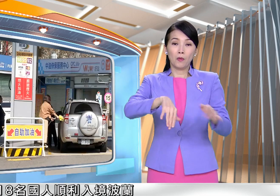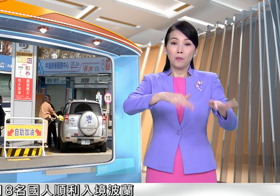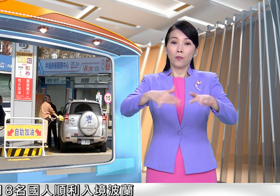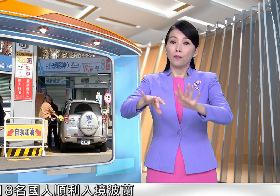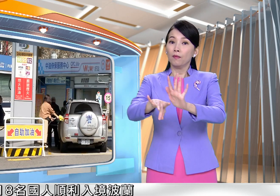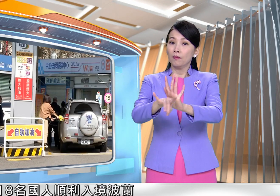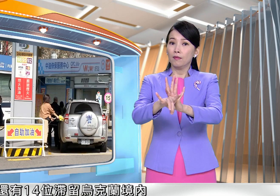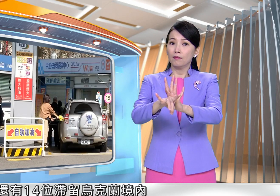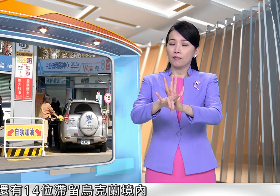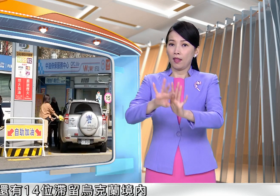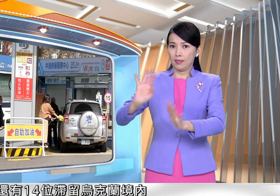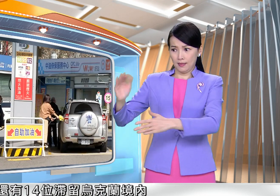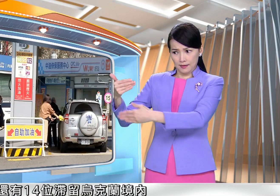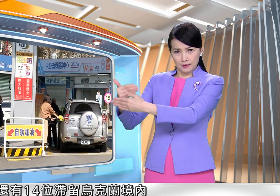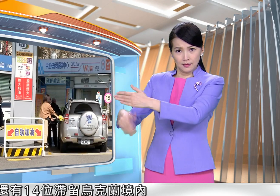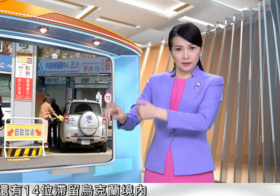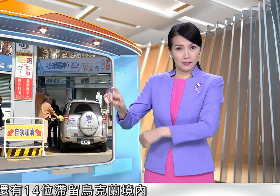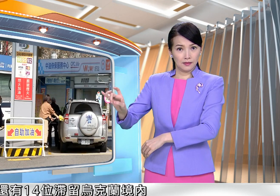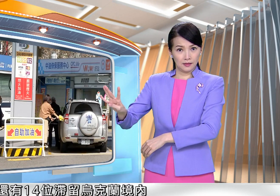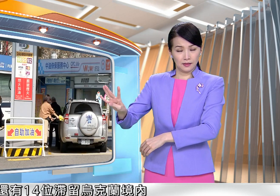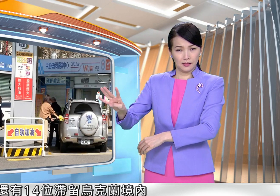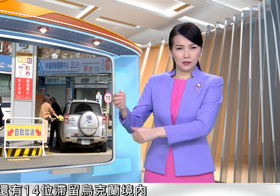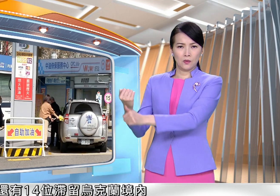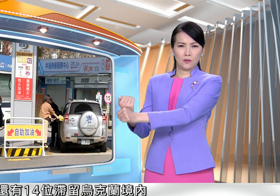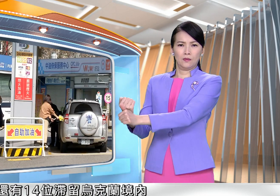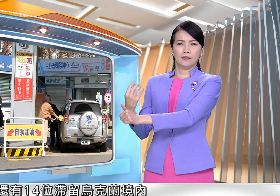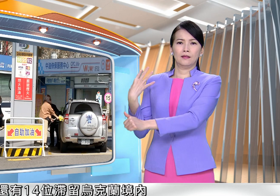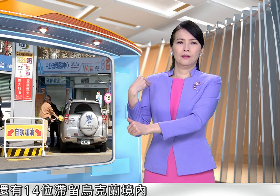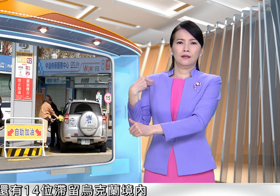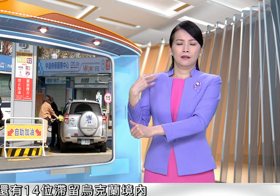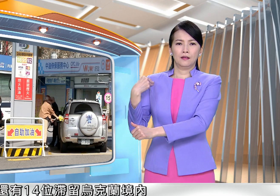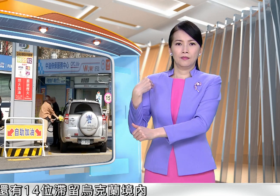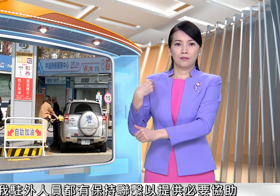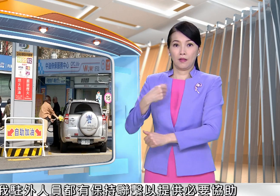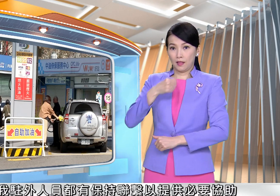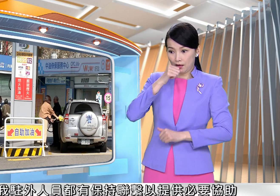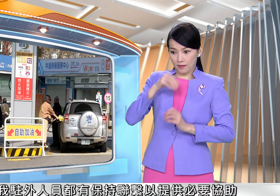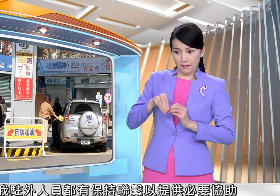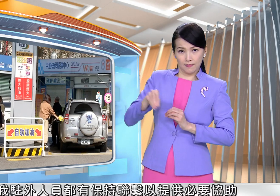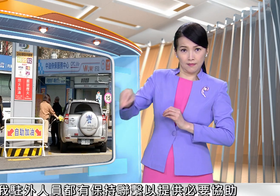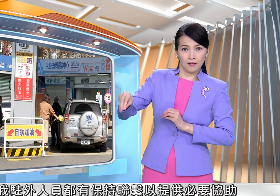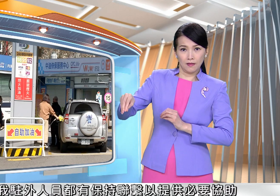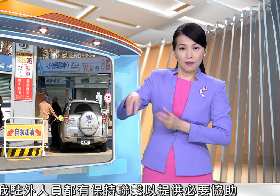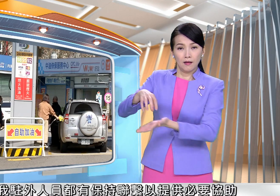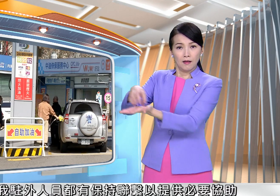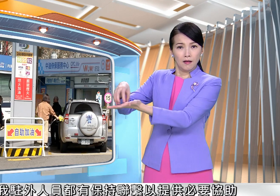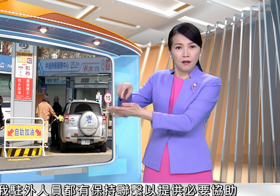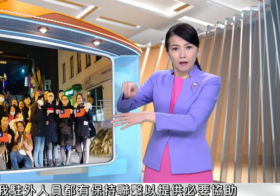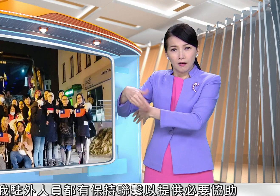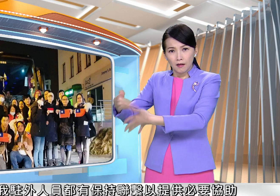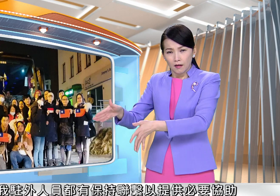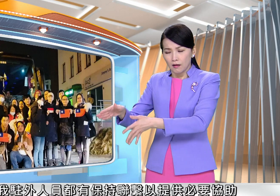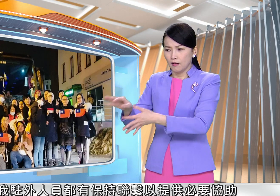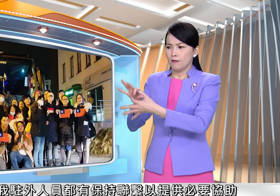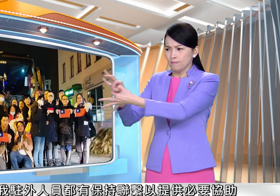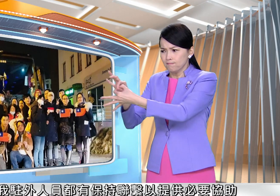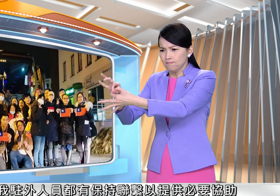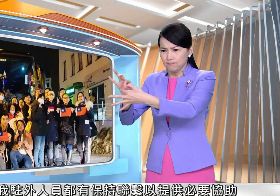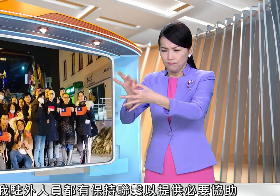还有14位滞留在乌克兰境内。我驻外人员都有保持联系，以提供必要的协